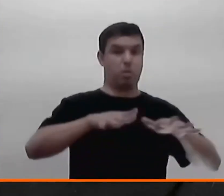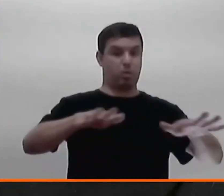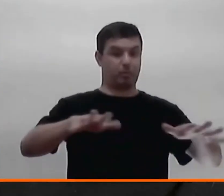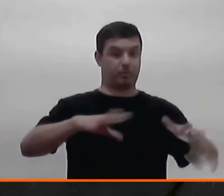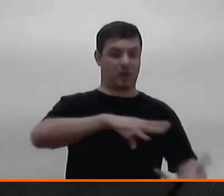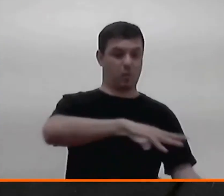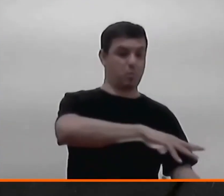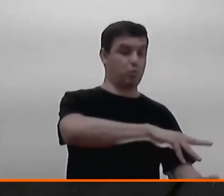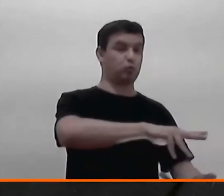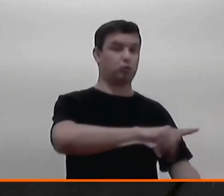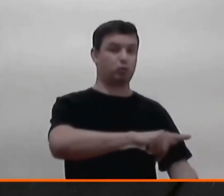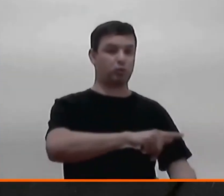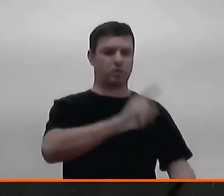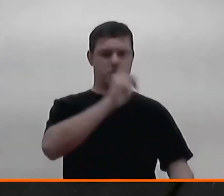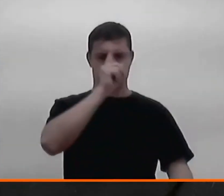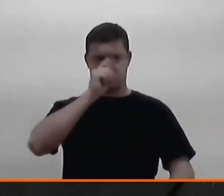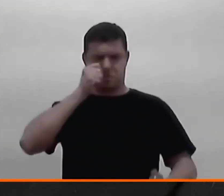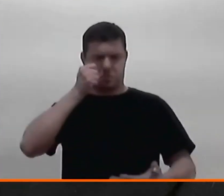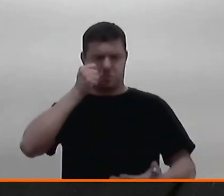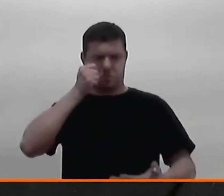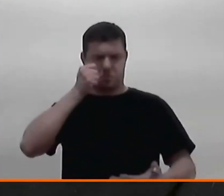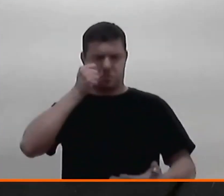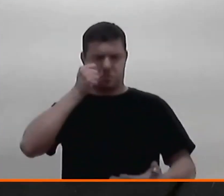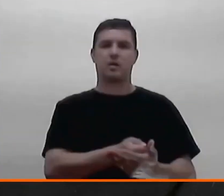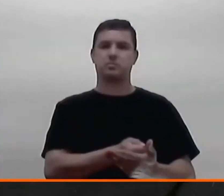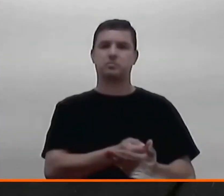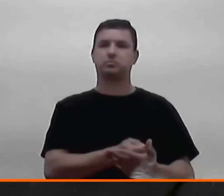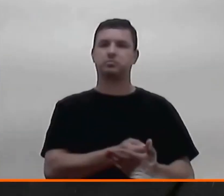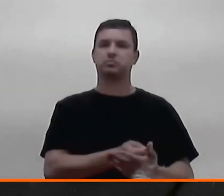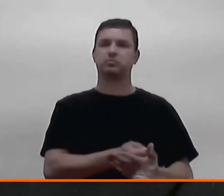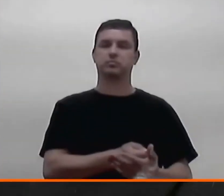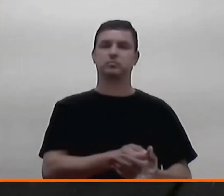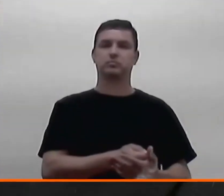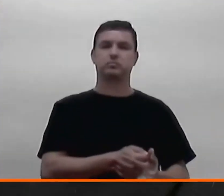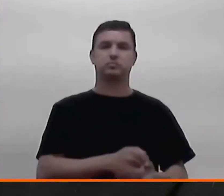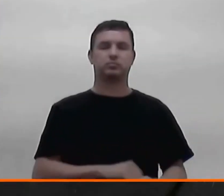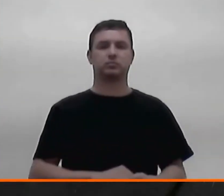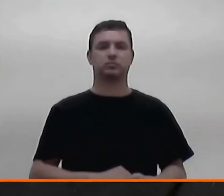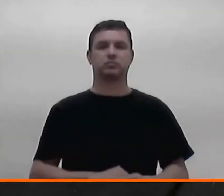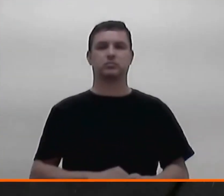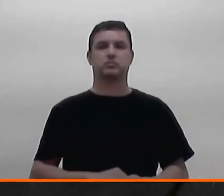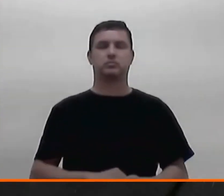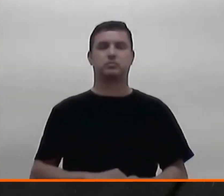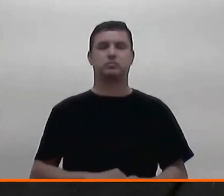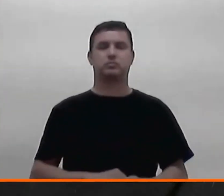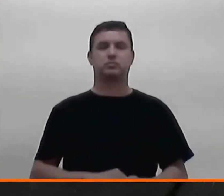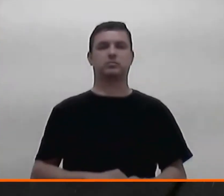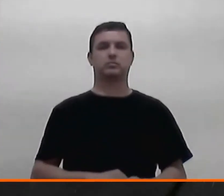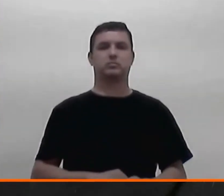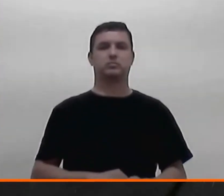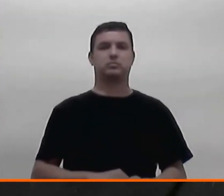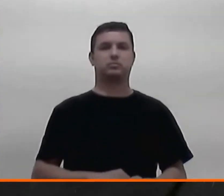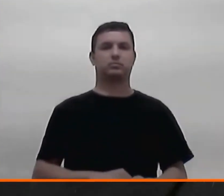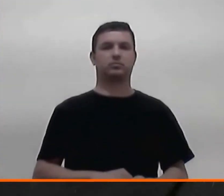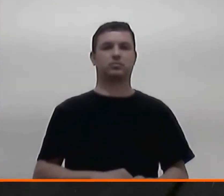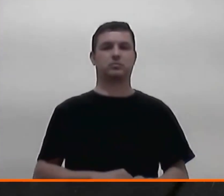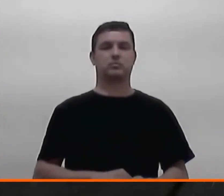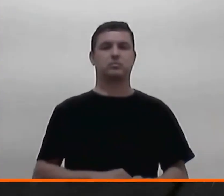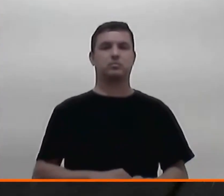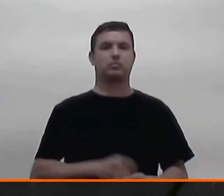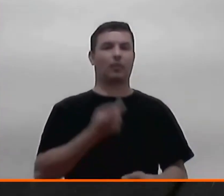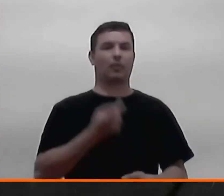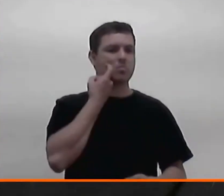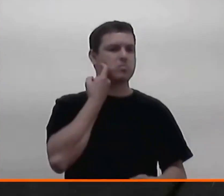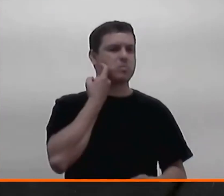sujeitar. Sujeitar é dominar sobre eles. Dominar sobre os peixes do mar, que aqui é